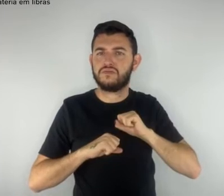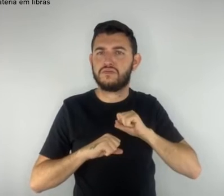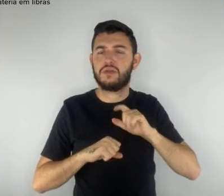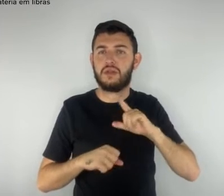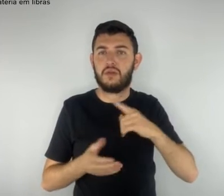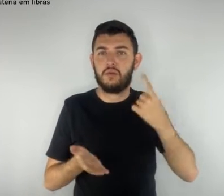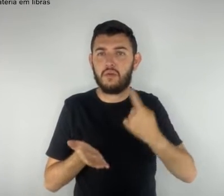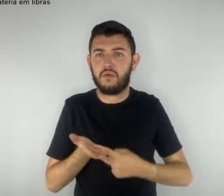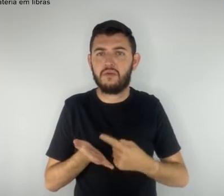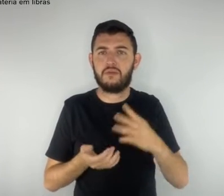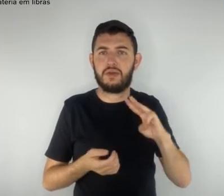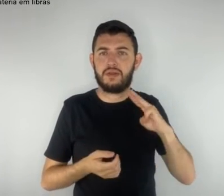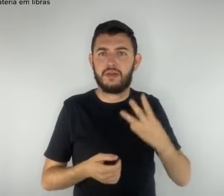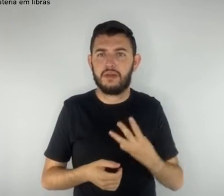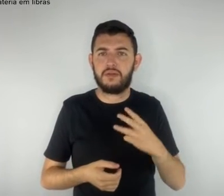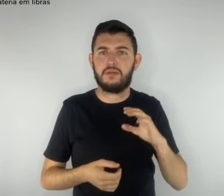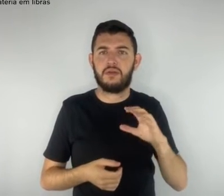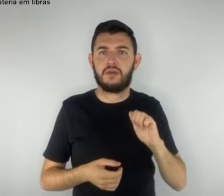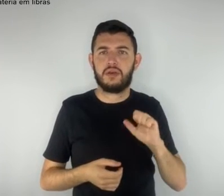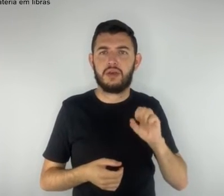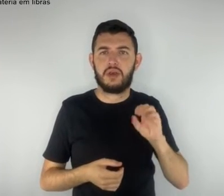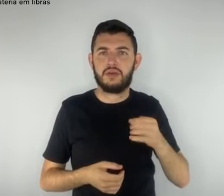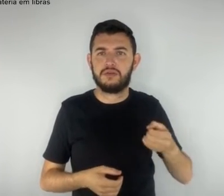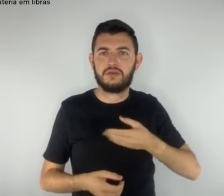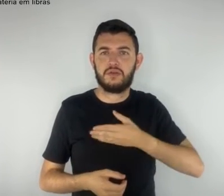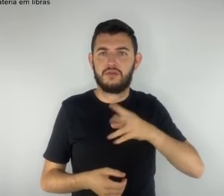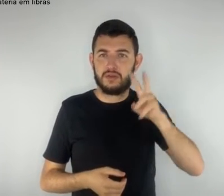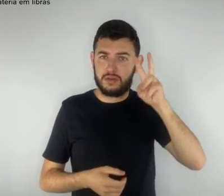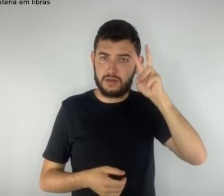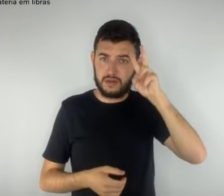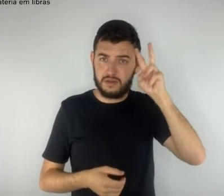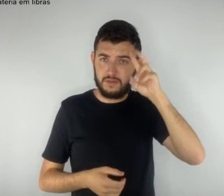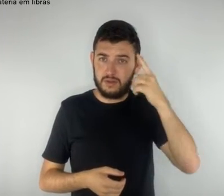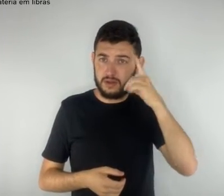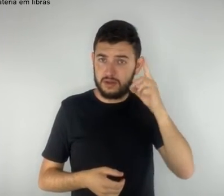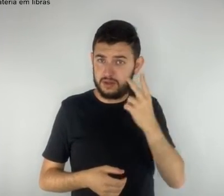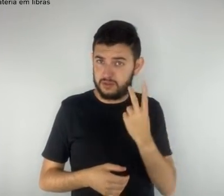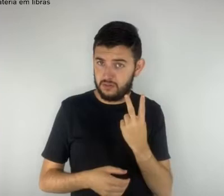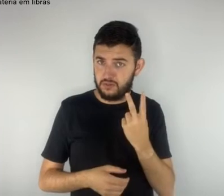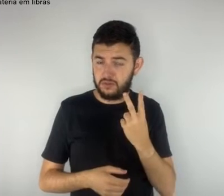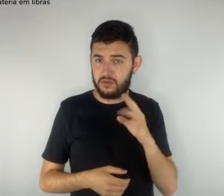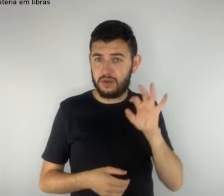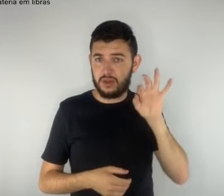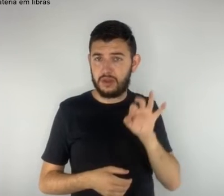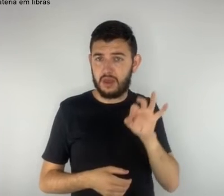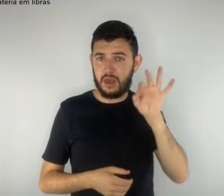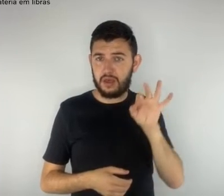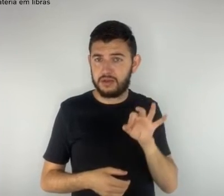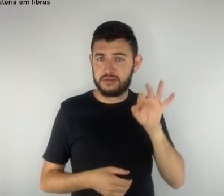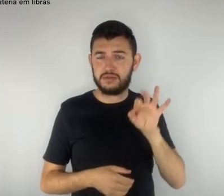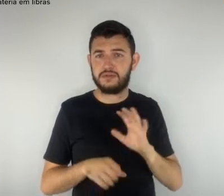3.000 novos casos nesta quinta-feira 2, quando a taxa de transmissibilidade atingiu